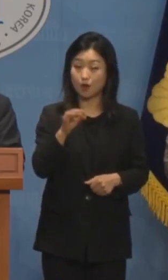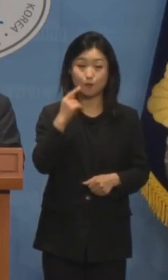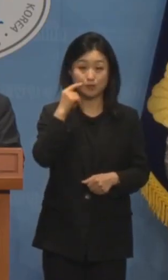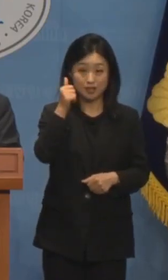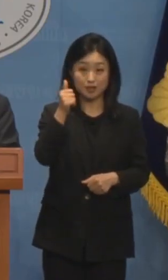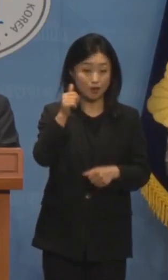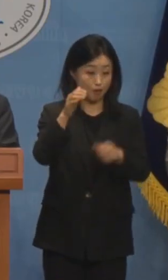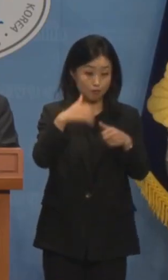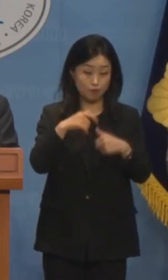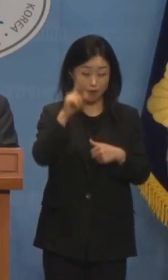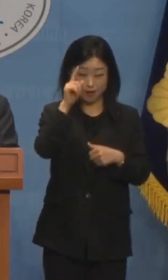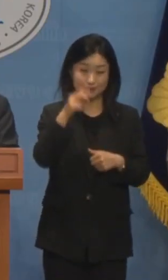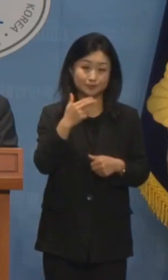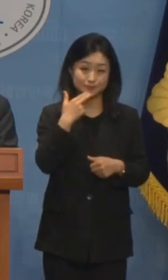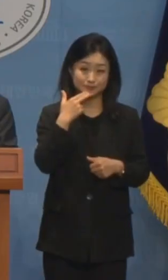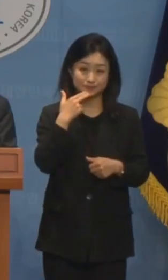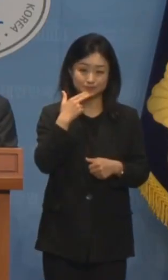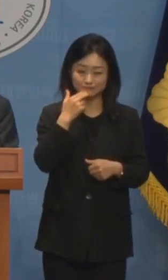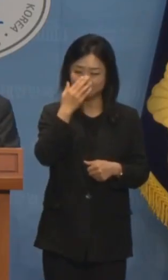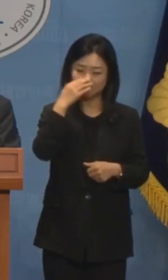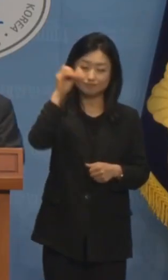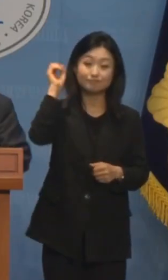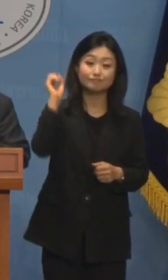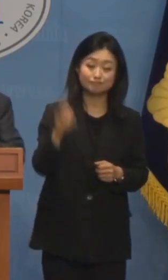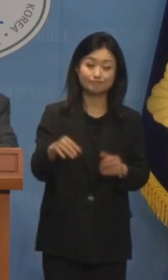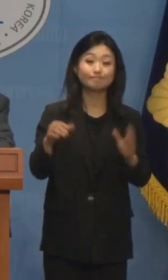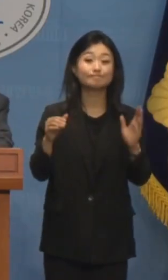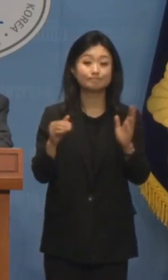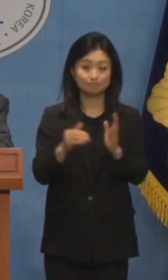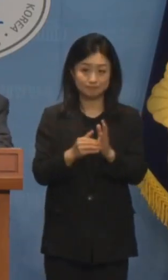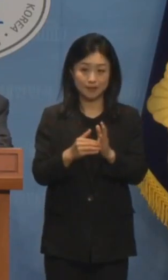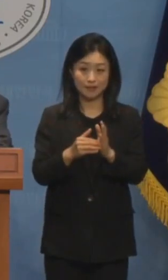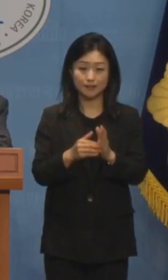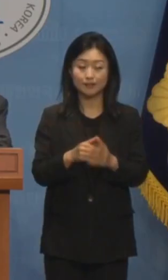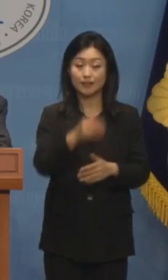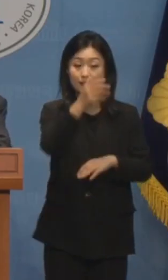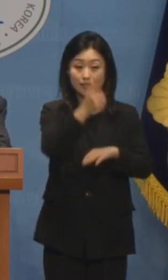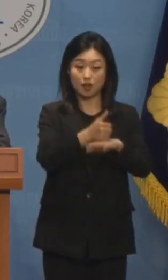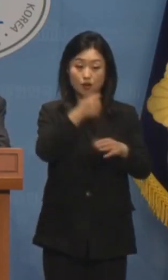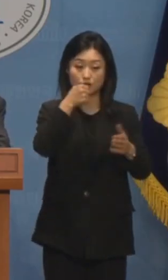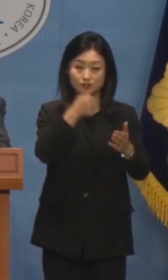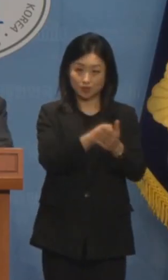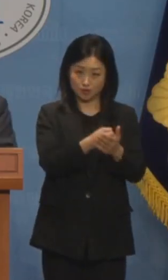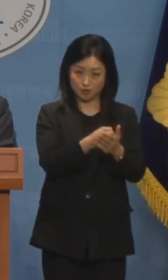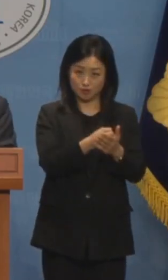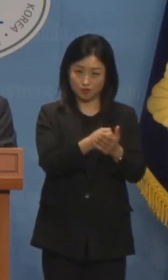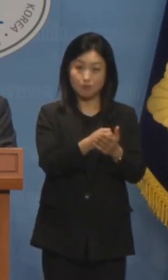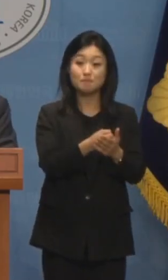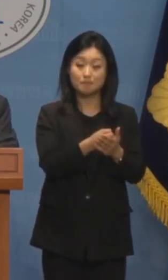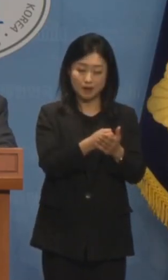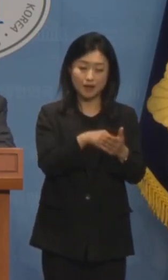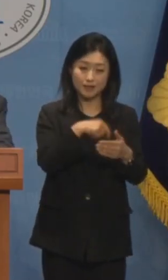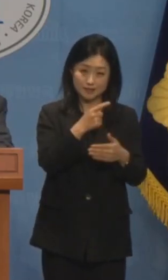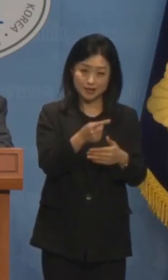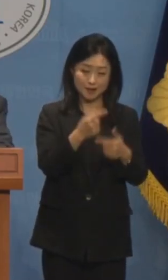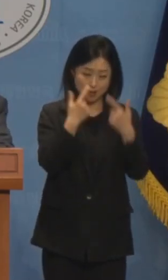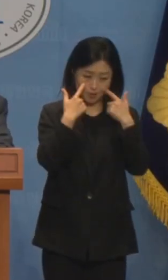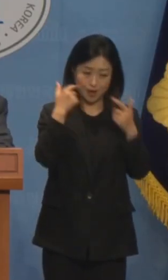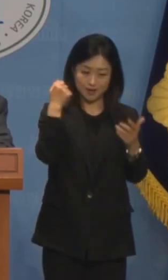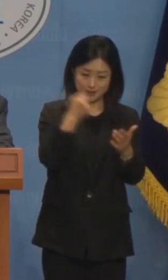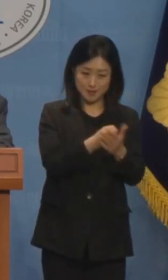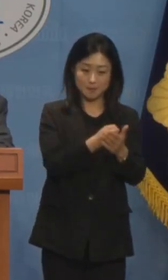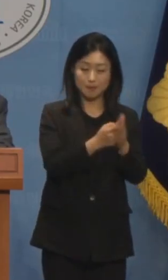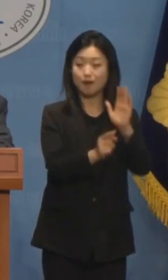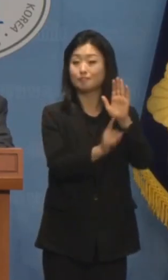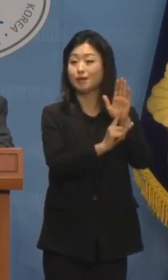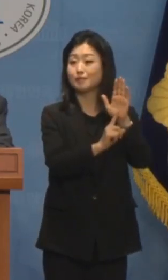얘기는 전혀 듣지도 않았습니다. 그야말로 결과를 기획하고 한 거라고 말씀드릴